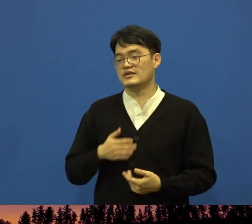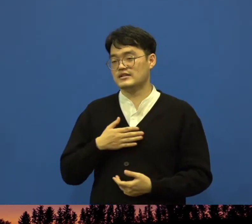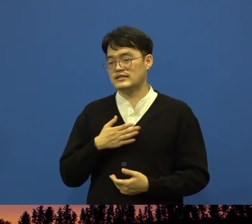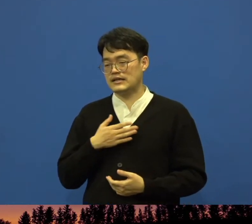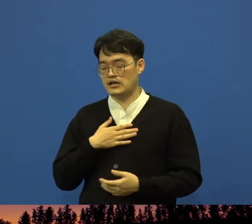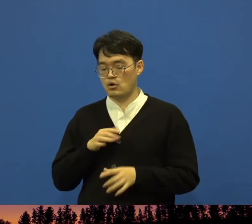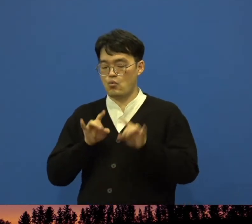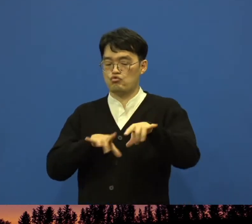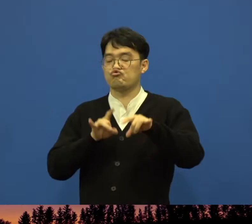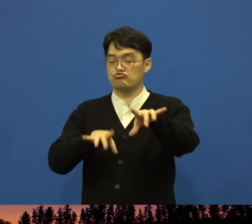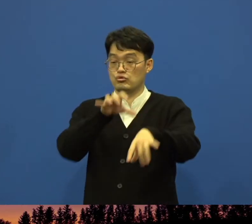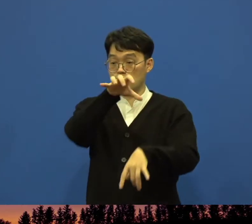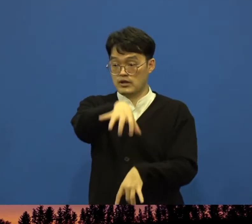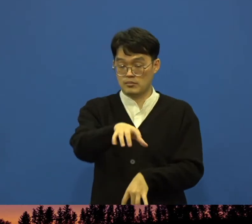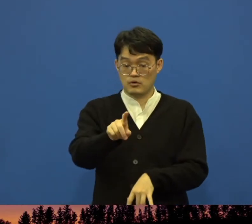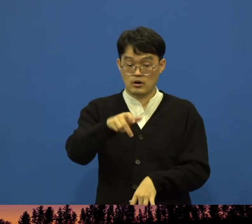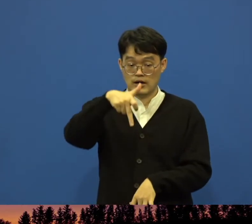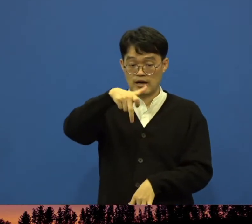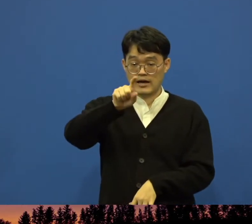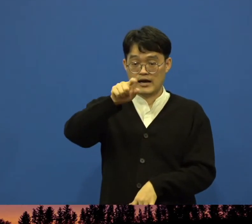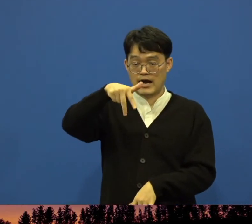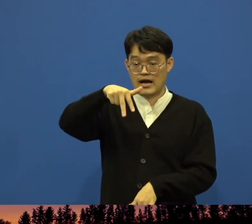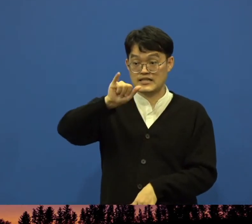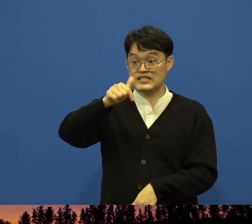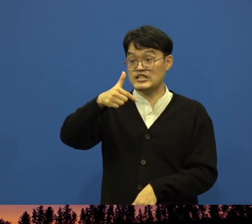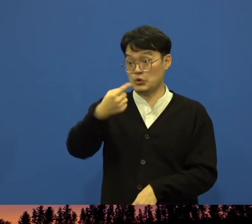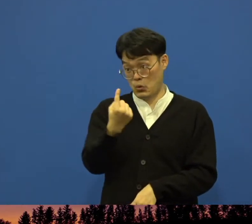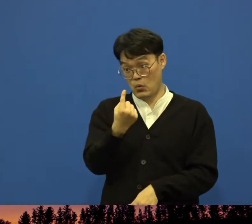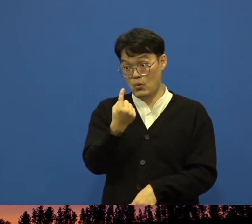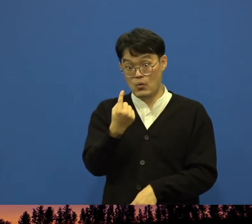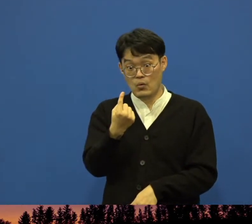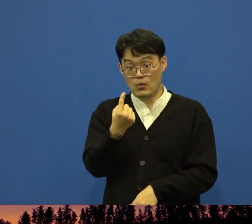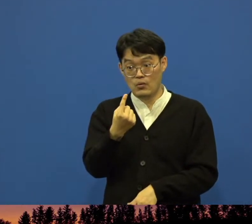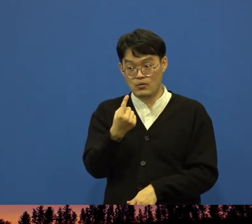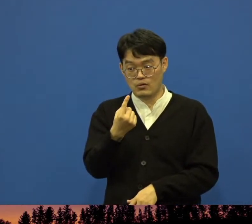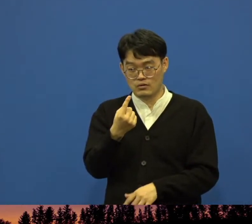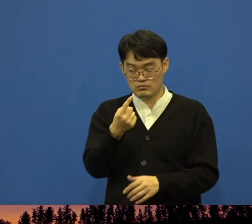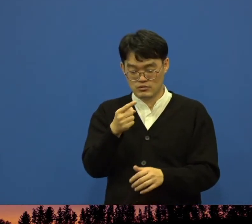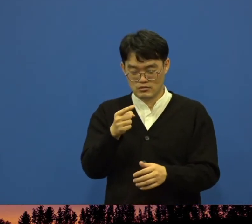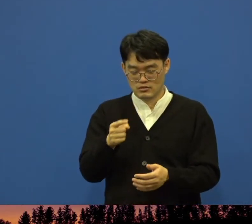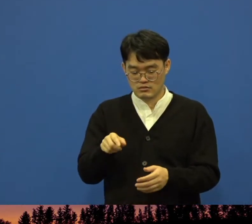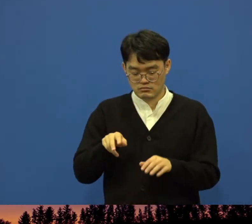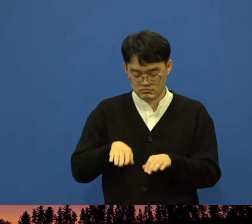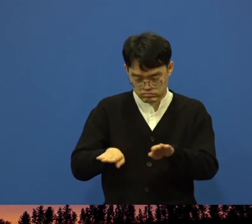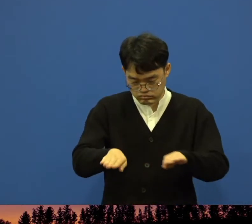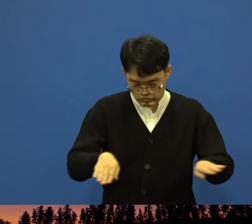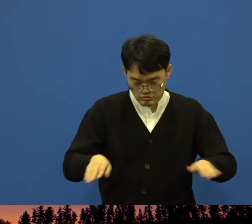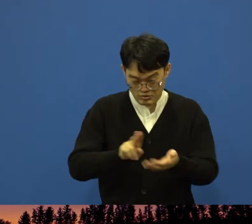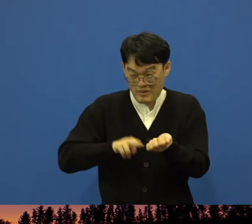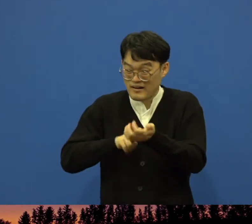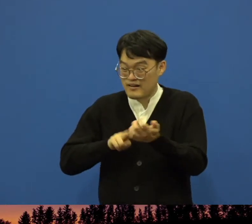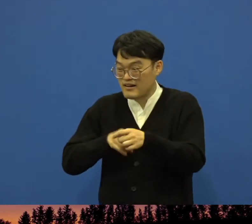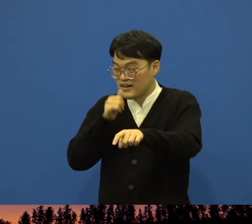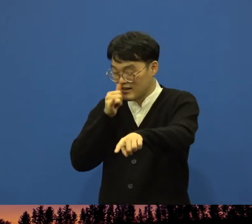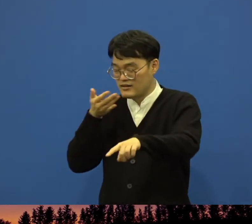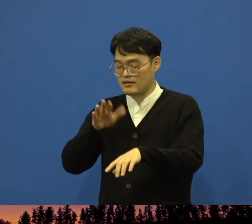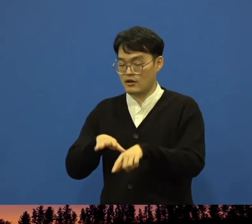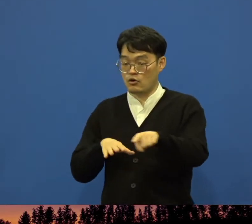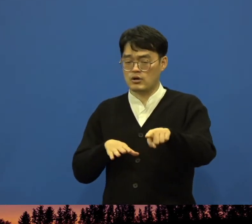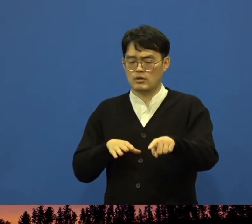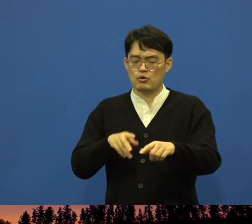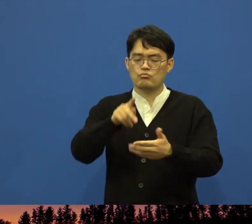때. 어마어마하게 올림픽 재밌어요. 나라가 올림픽 하려고 하는데 돈이 부족하니까 카지노를